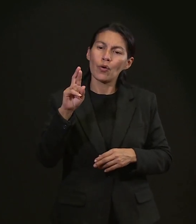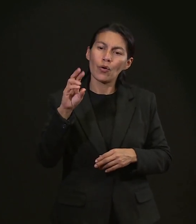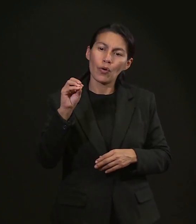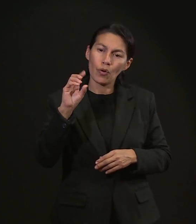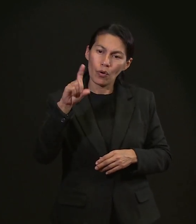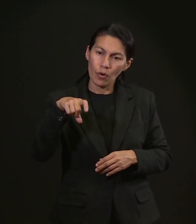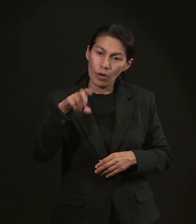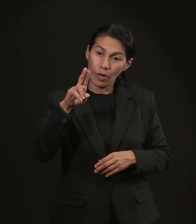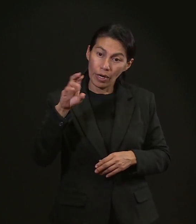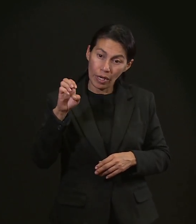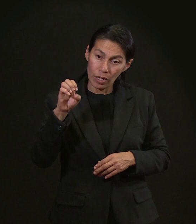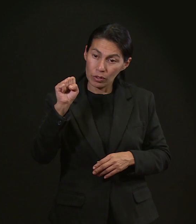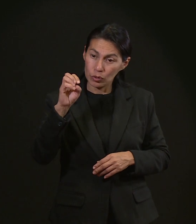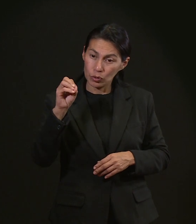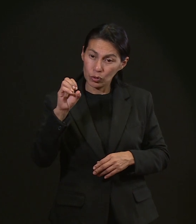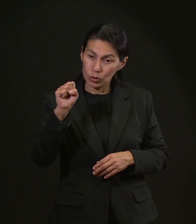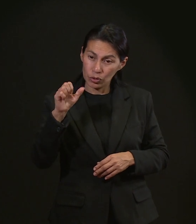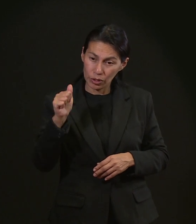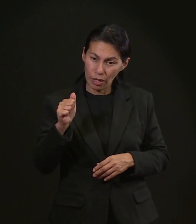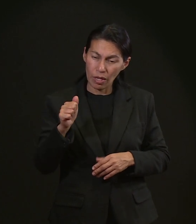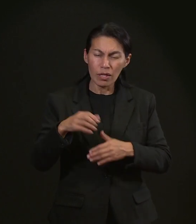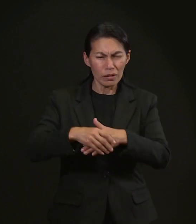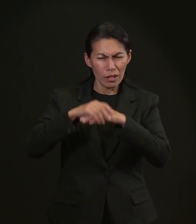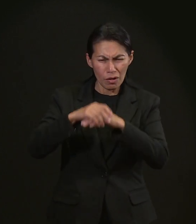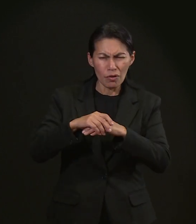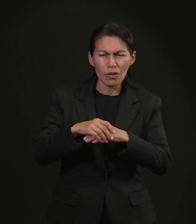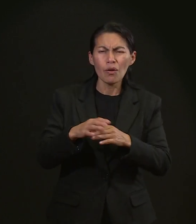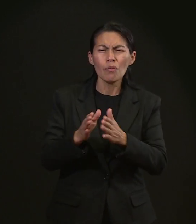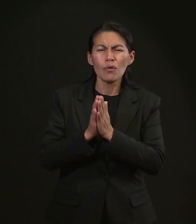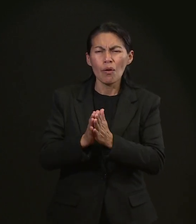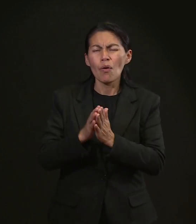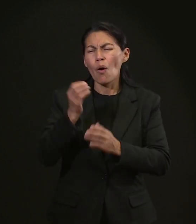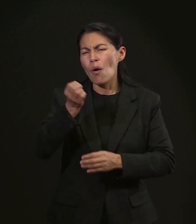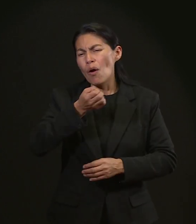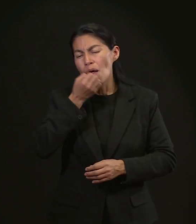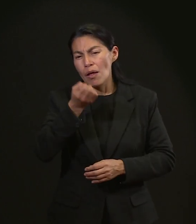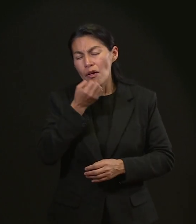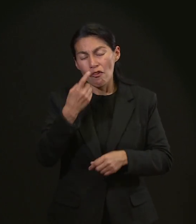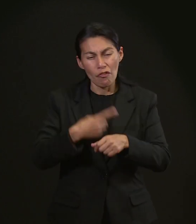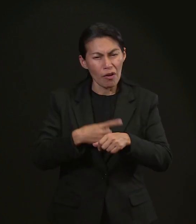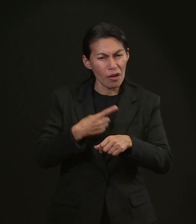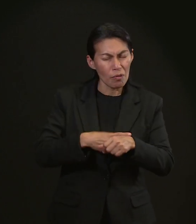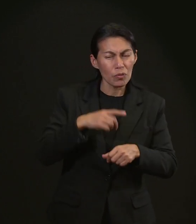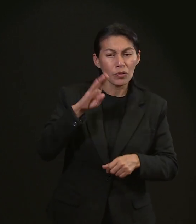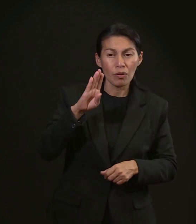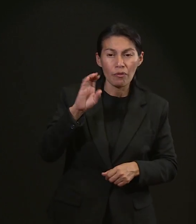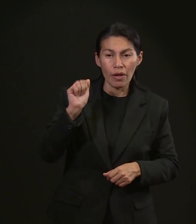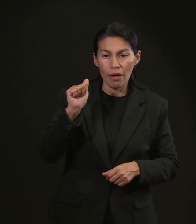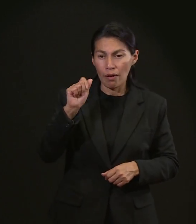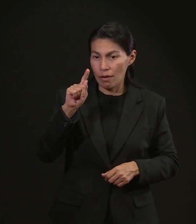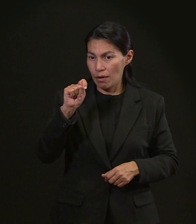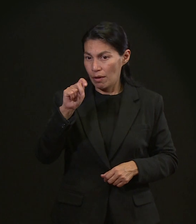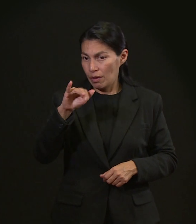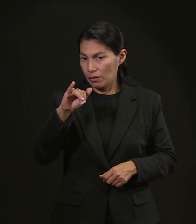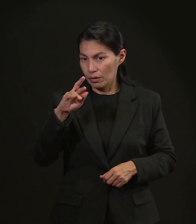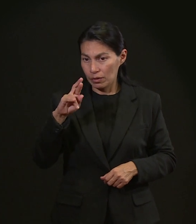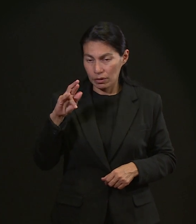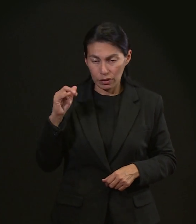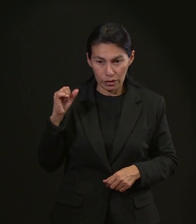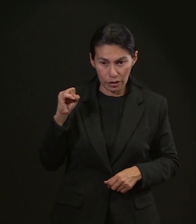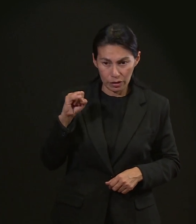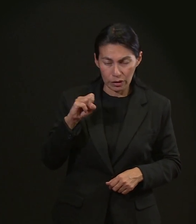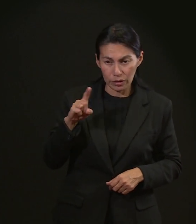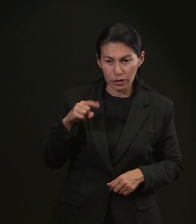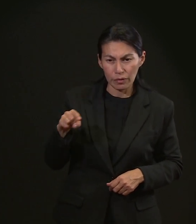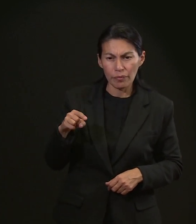sosa roque un saludo para ti por favor orando por los enfermos por beatriz díaz que el espíritu santo